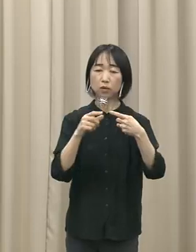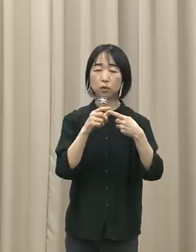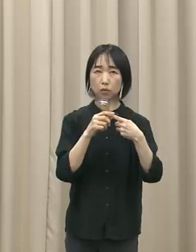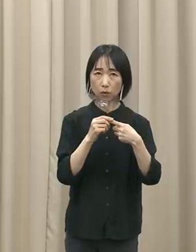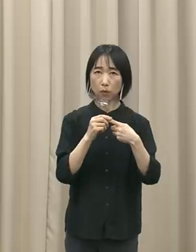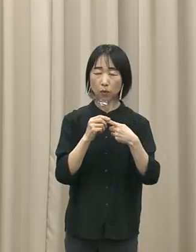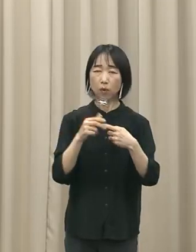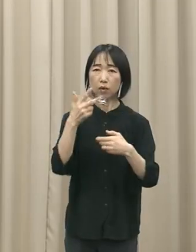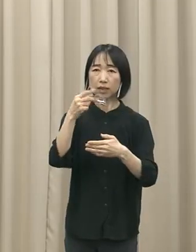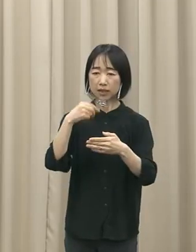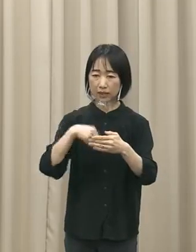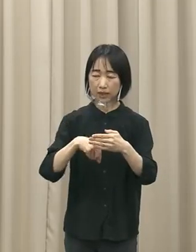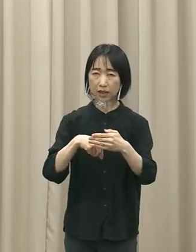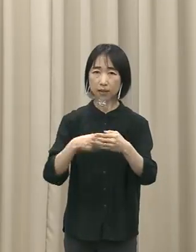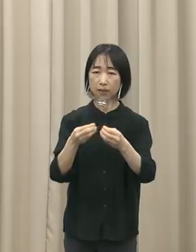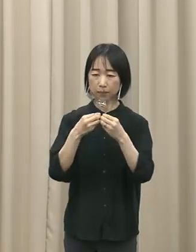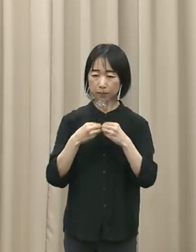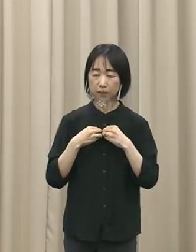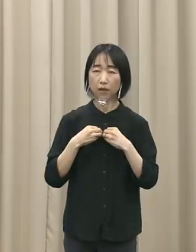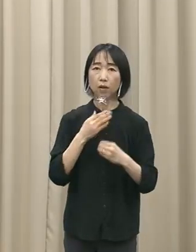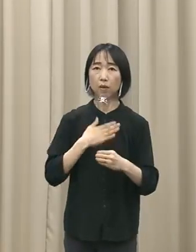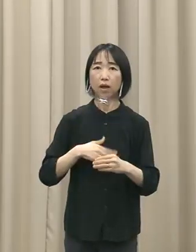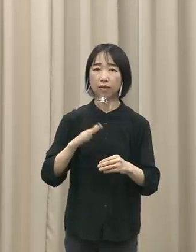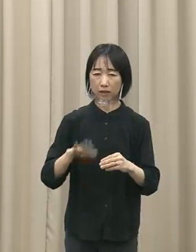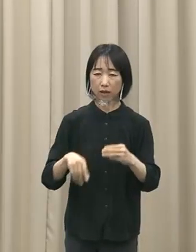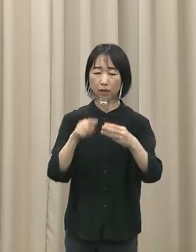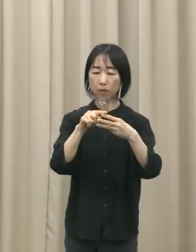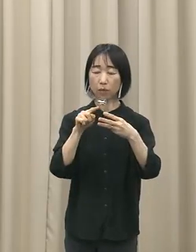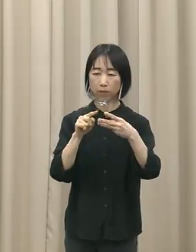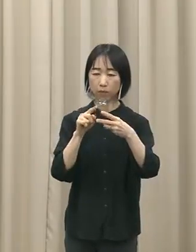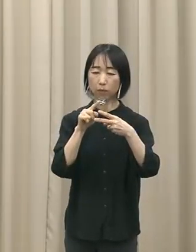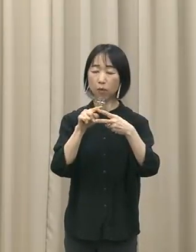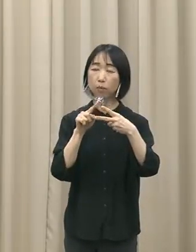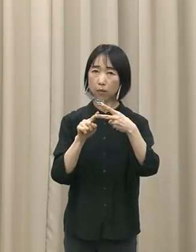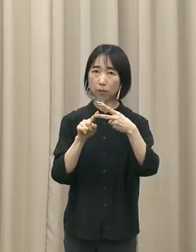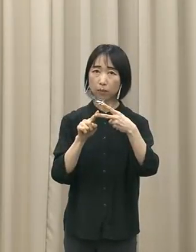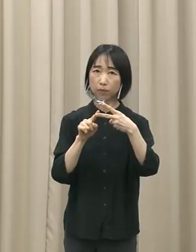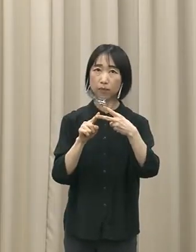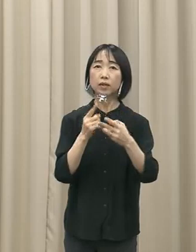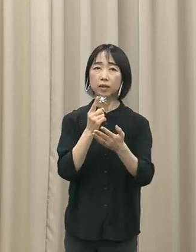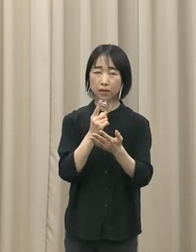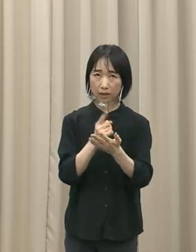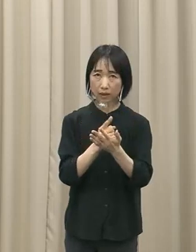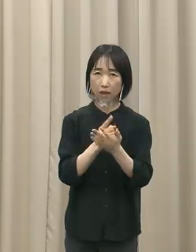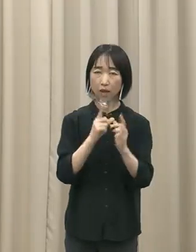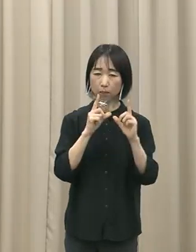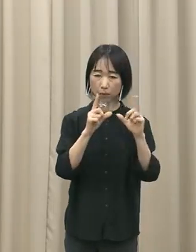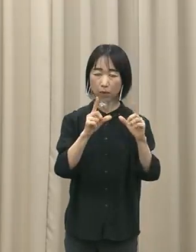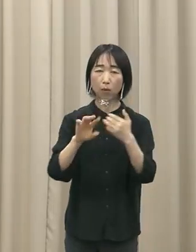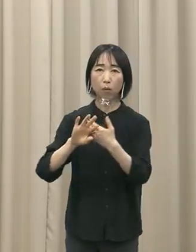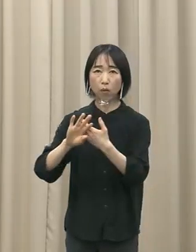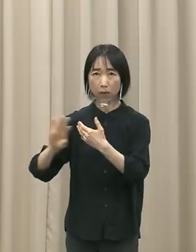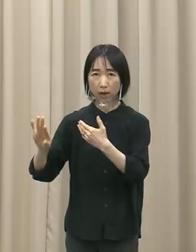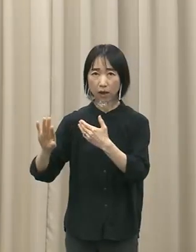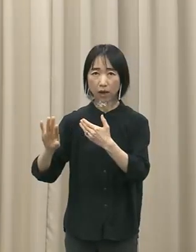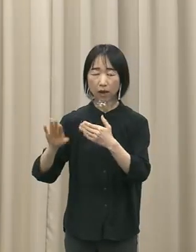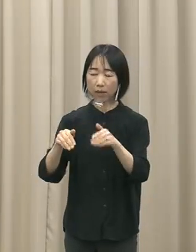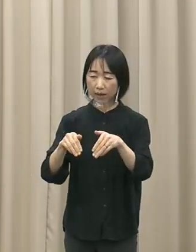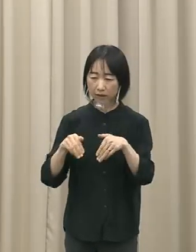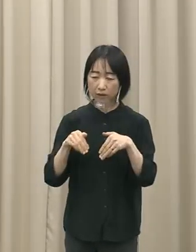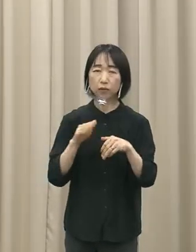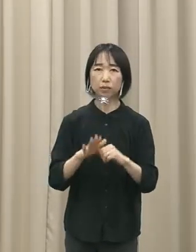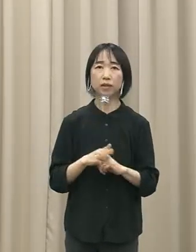で確認された陽性者でいらっしゃるということ以外の公表については差し控えさせていただきたいと存じます